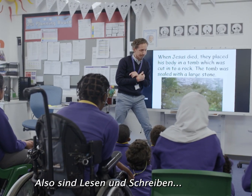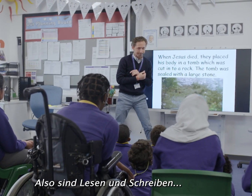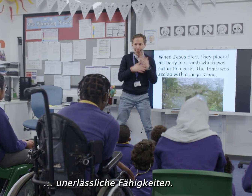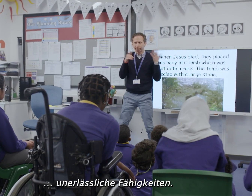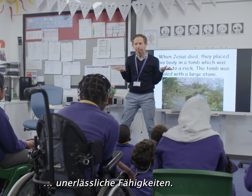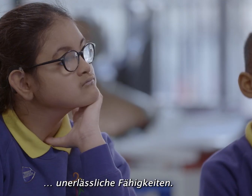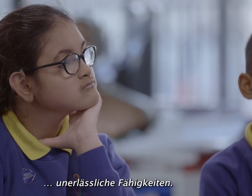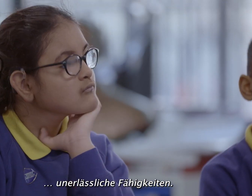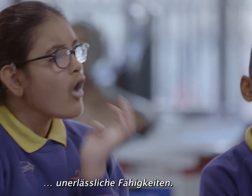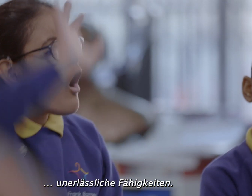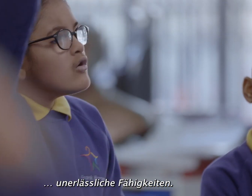unerlässliche Fähigkeiten.